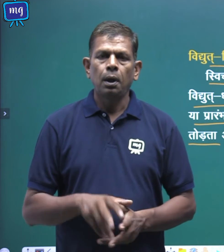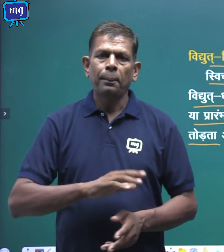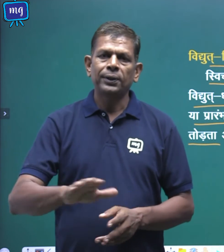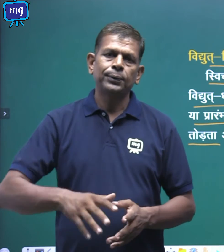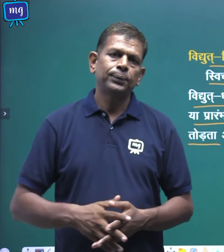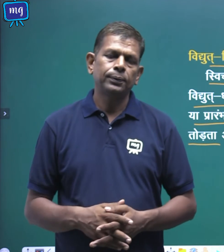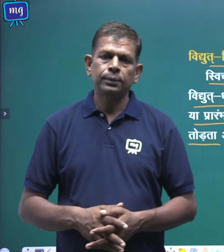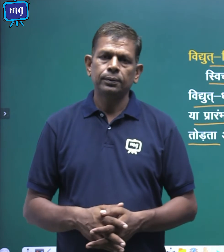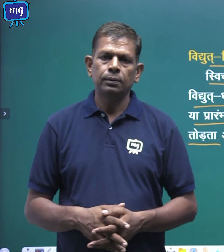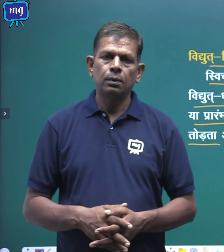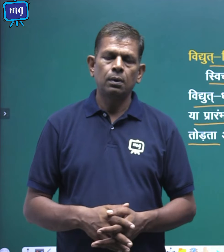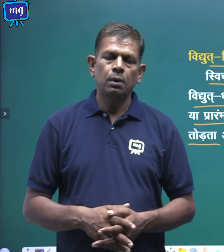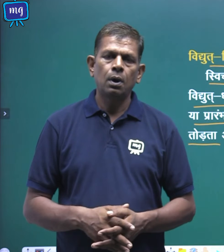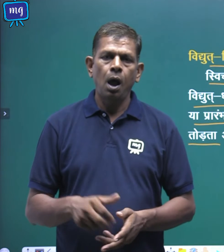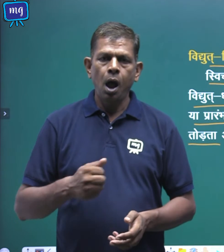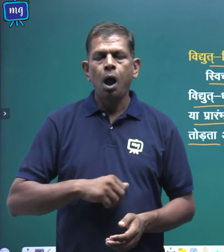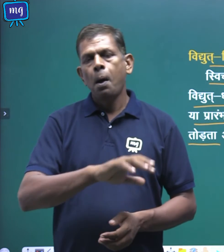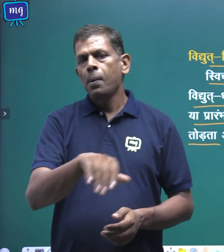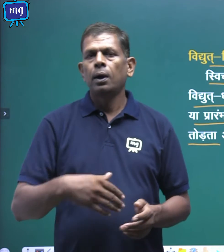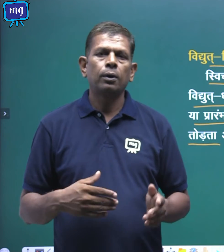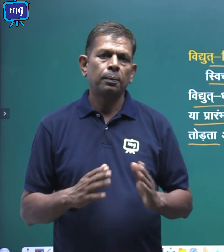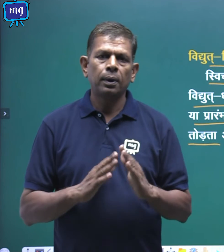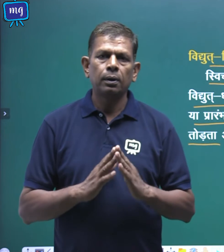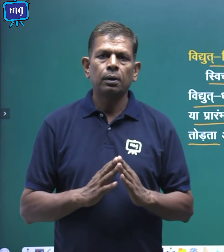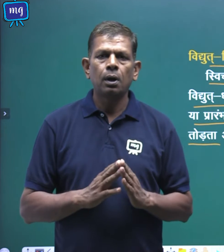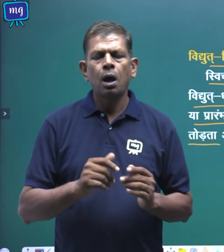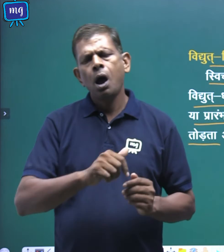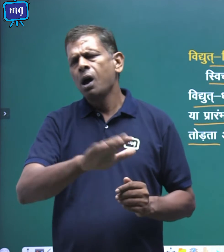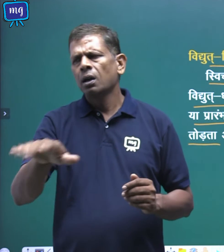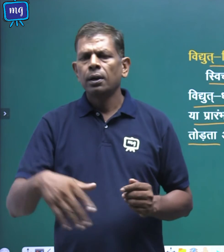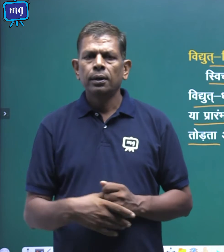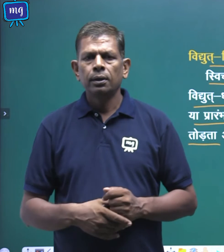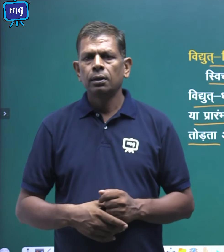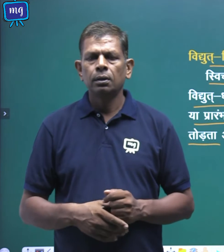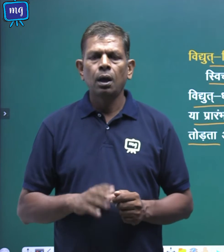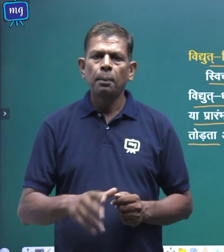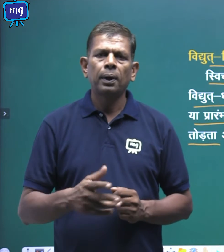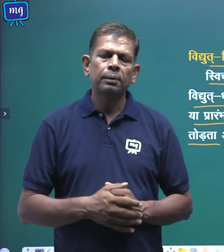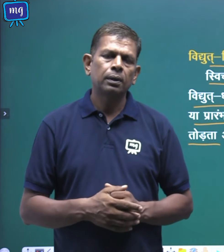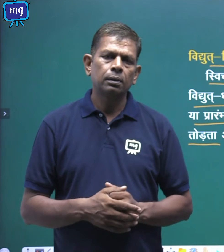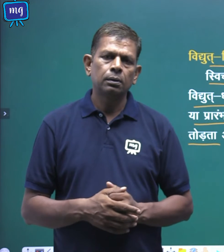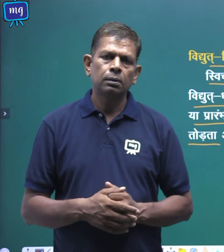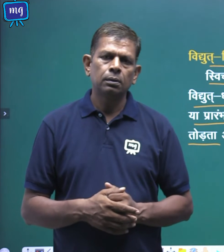बच्चों, हम घरों में हर जगह जहाँ पर भी